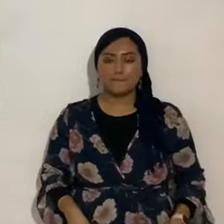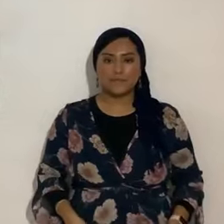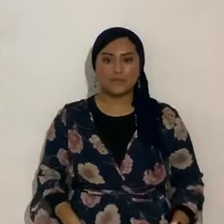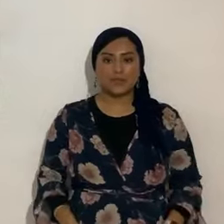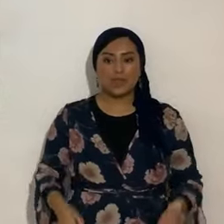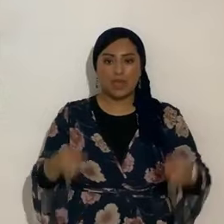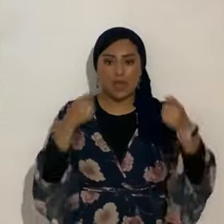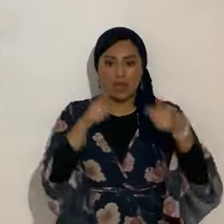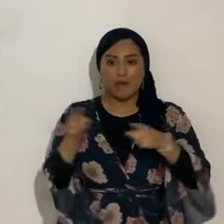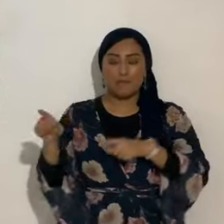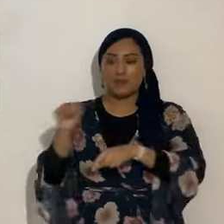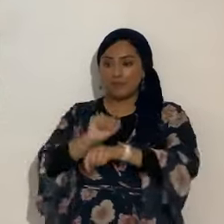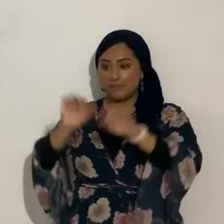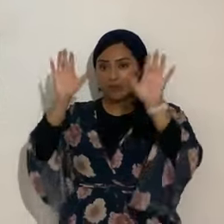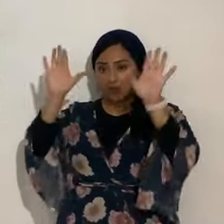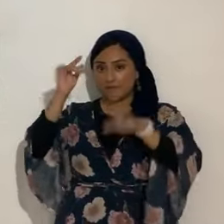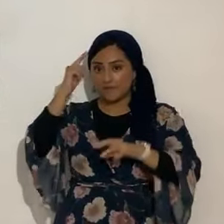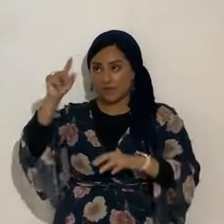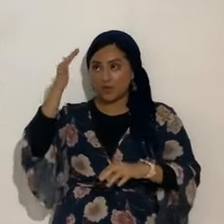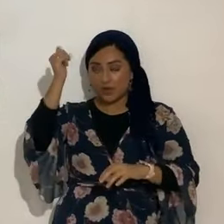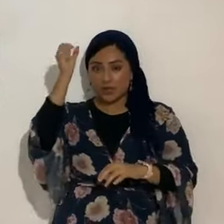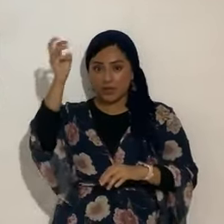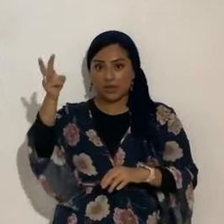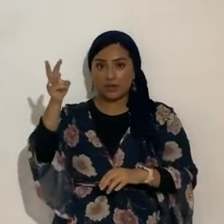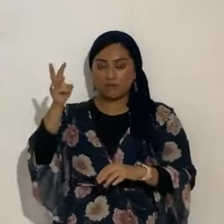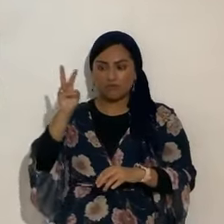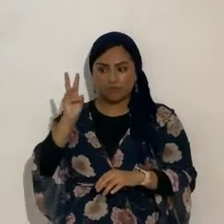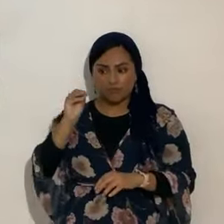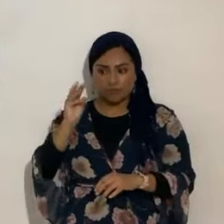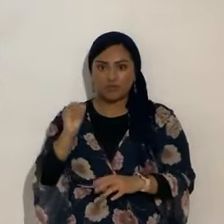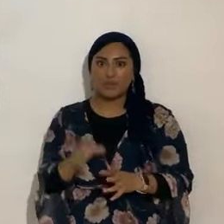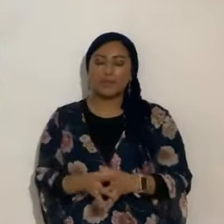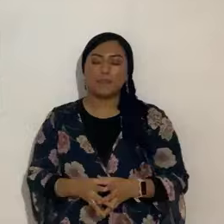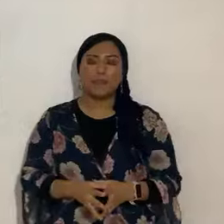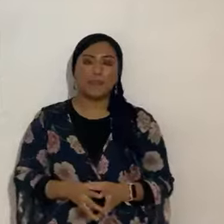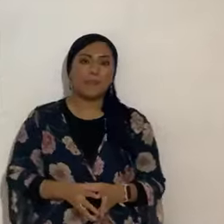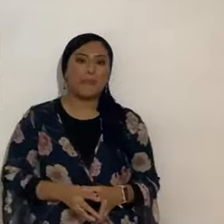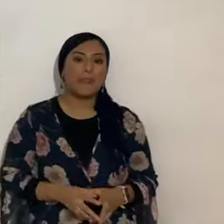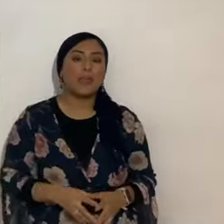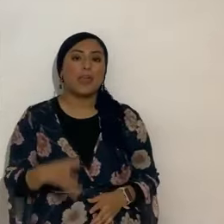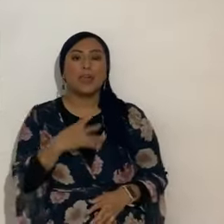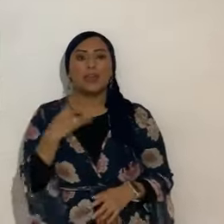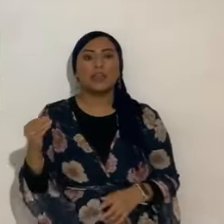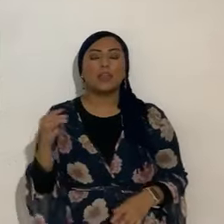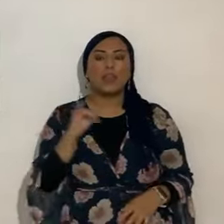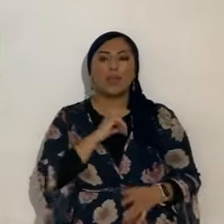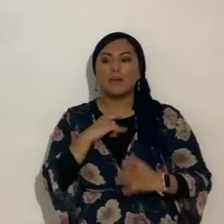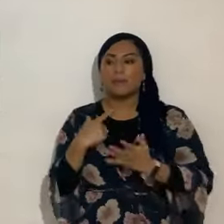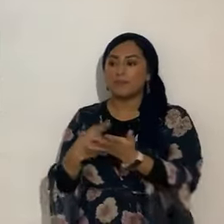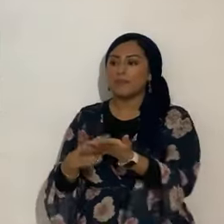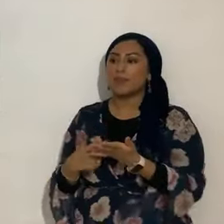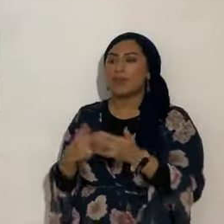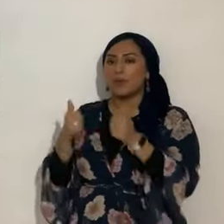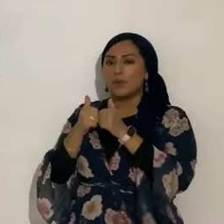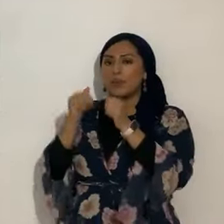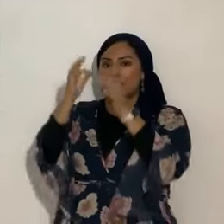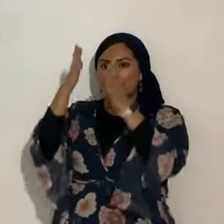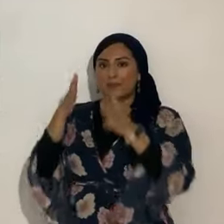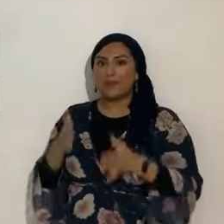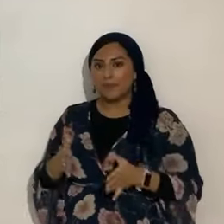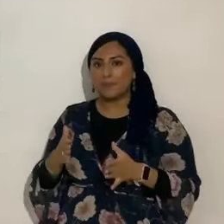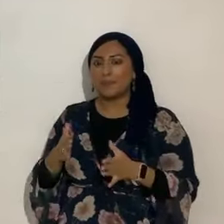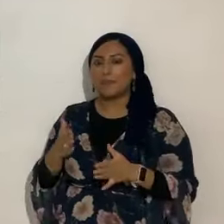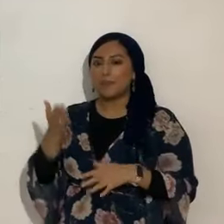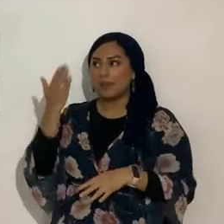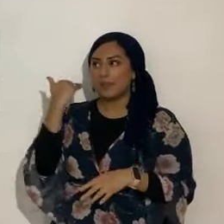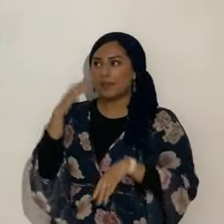un milagro por Yahshua ahí, tremendo, fabuloso. Y yo hablaba con nuestros amados Roim